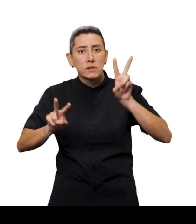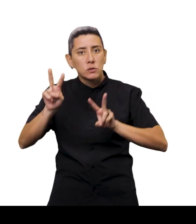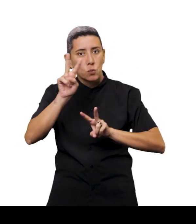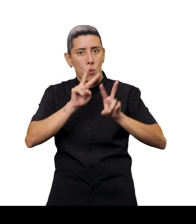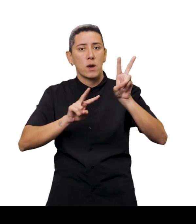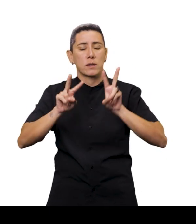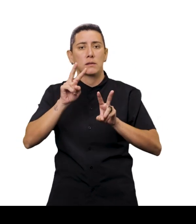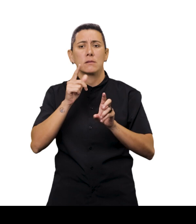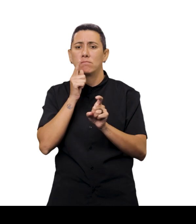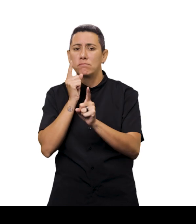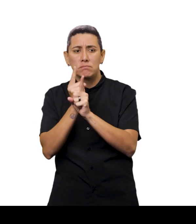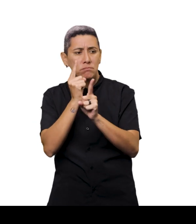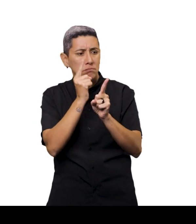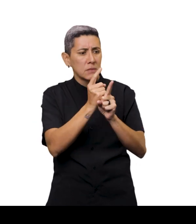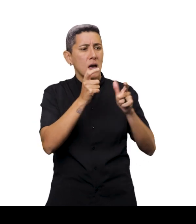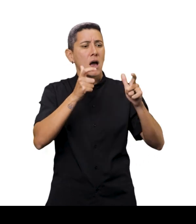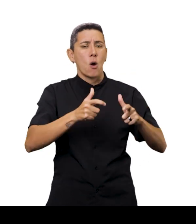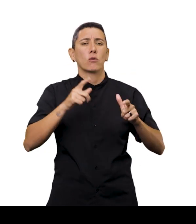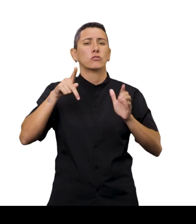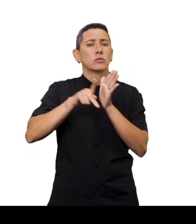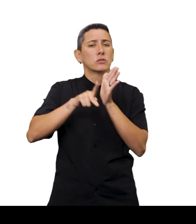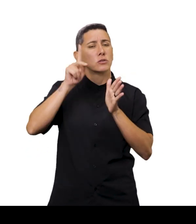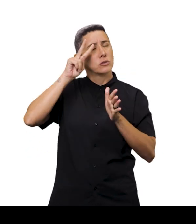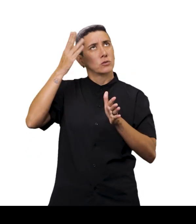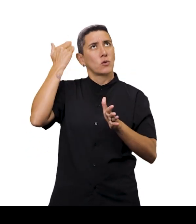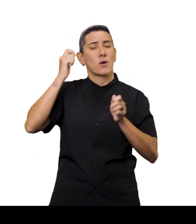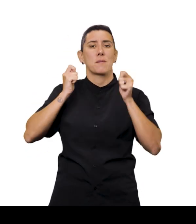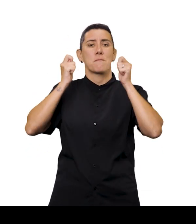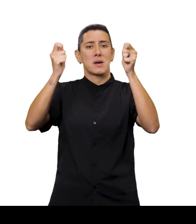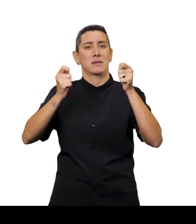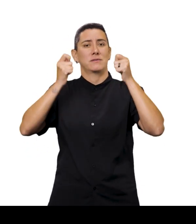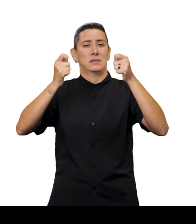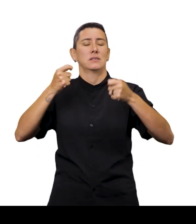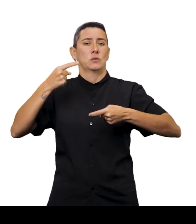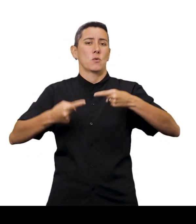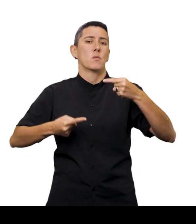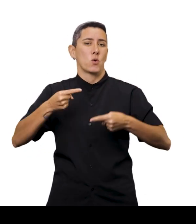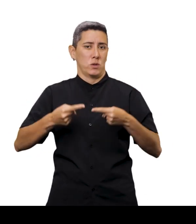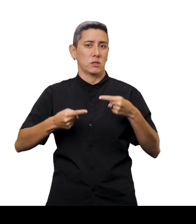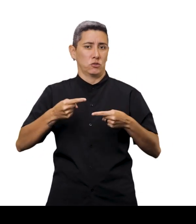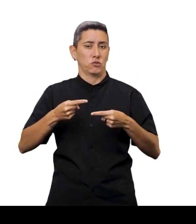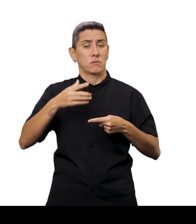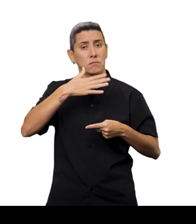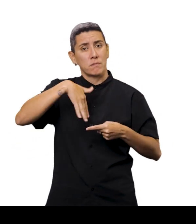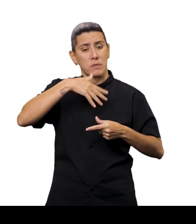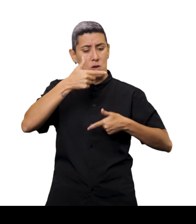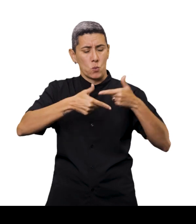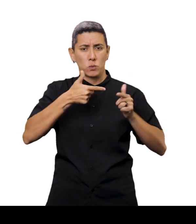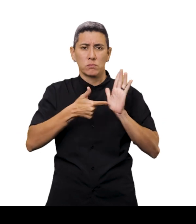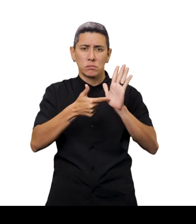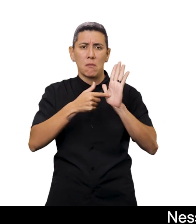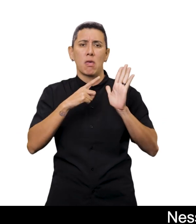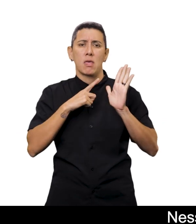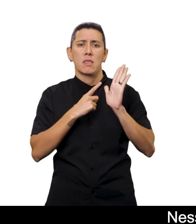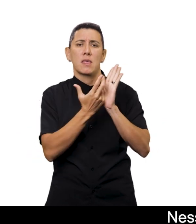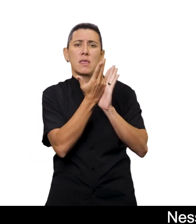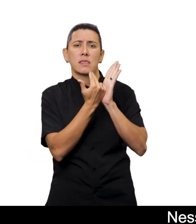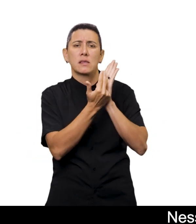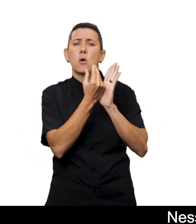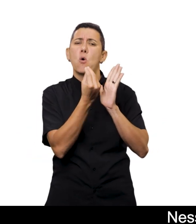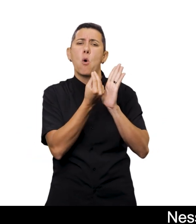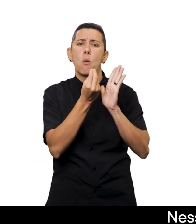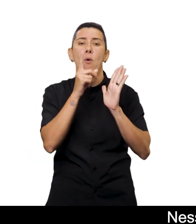serigrafias deste núcleo prioriza uma visualidade bastante encontrada em manifestações políticas.